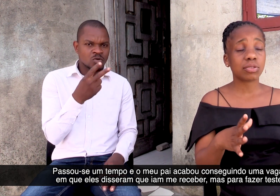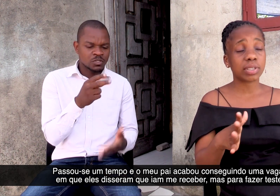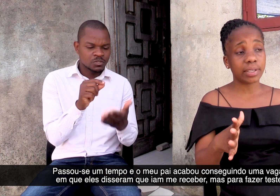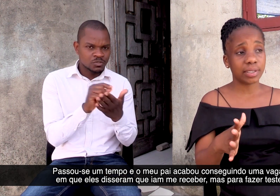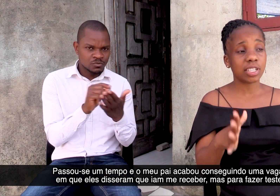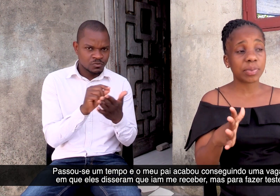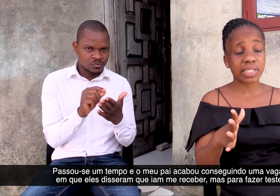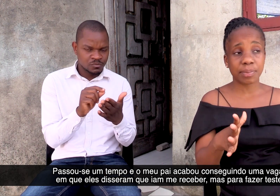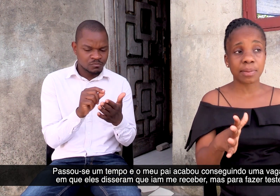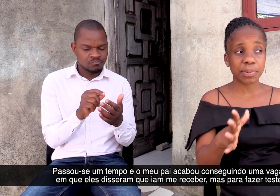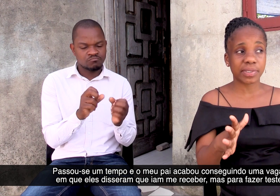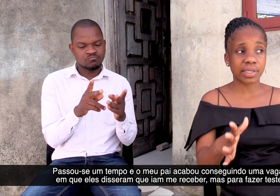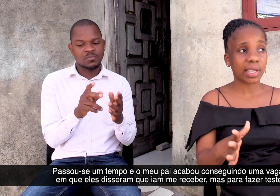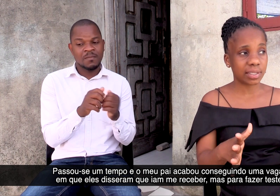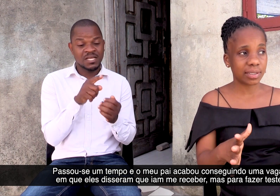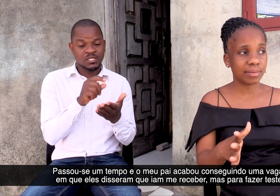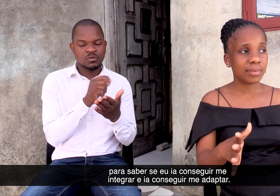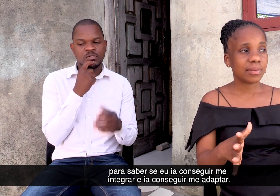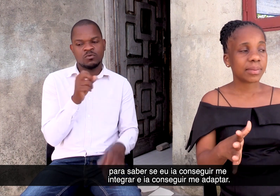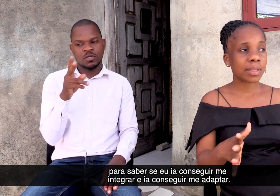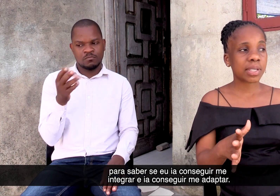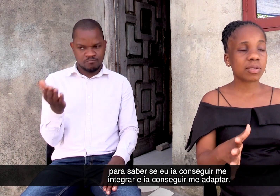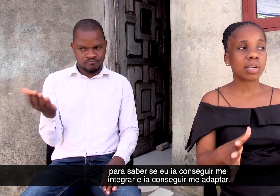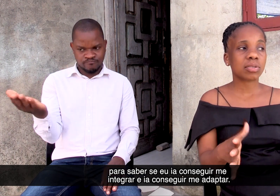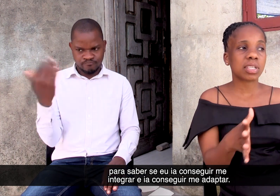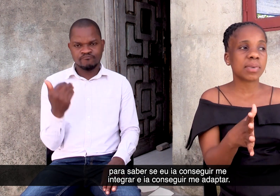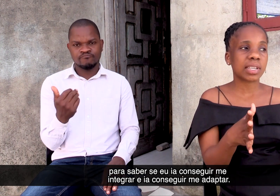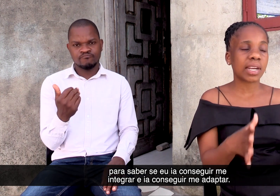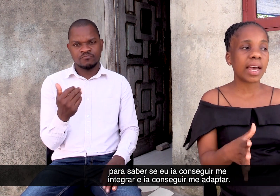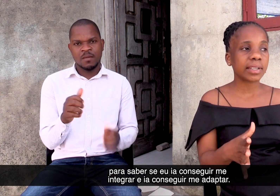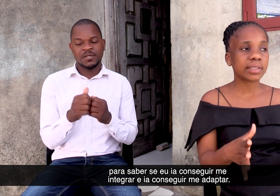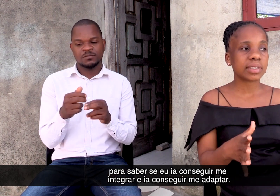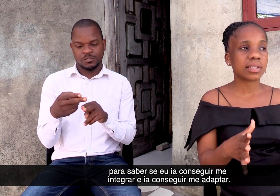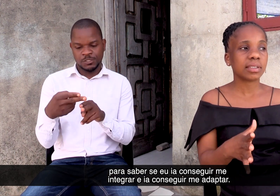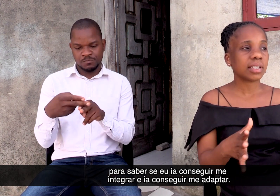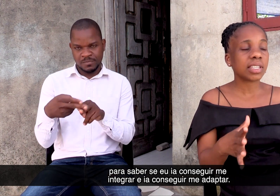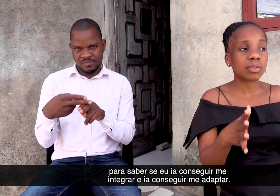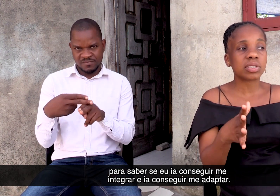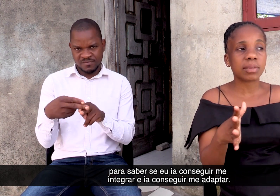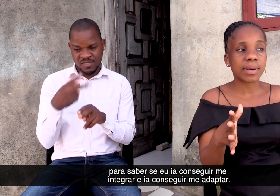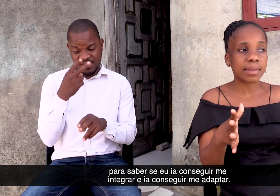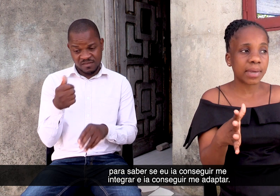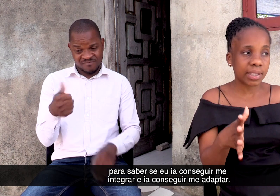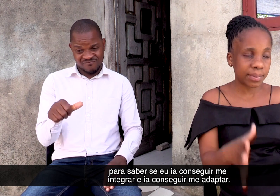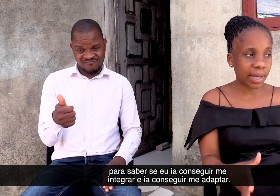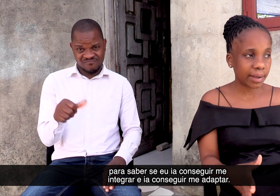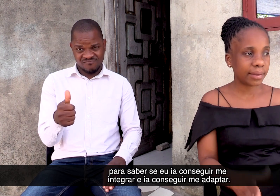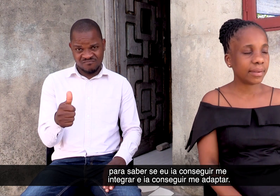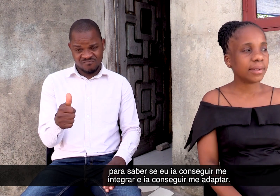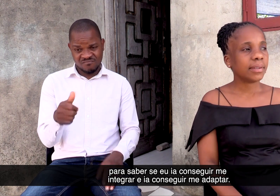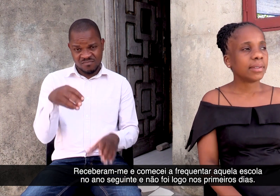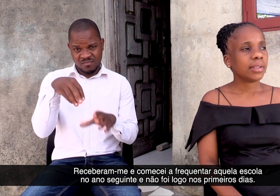iam fazer um teste. Iam me receber, mas para fazer teste. Para saber se eu ia conseguir me integrar e se ia conseguir me